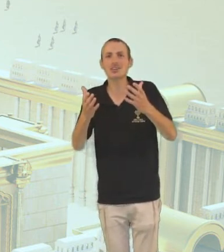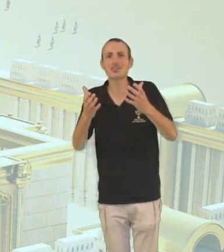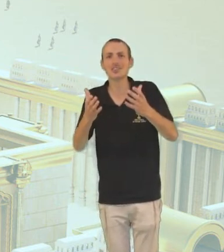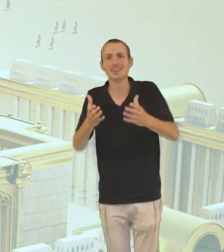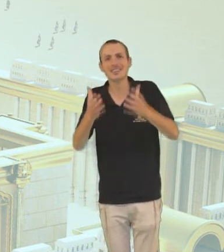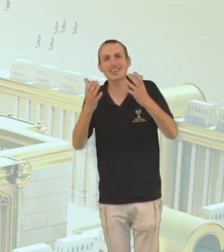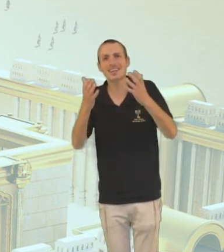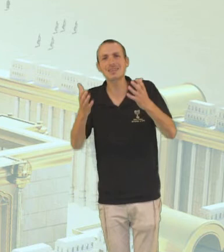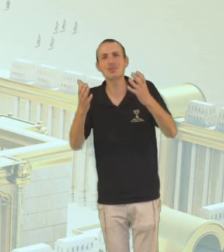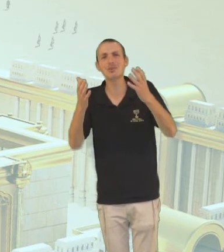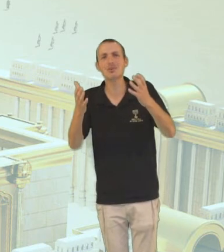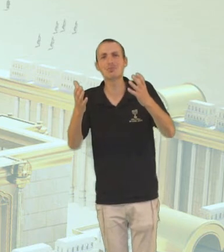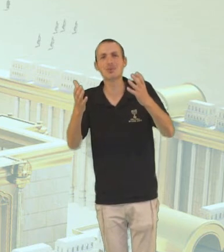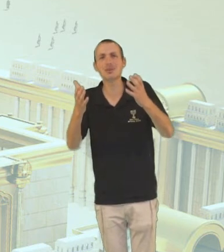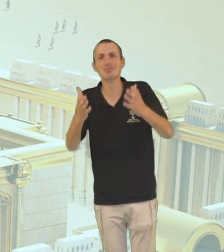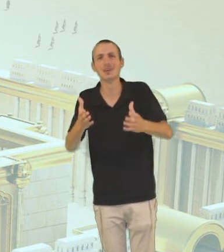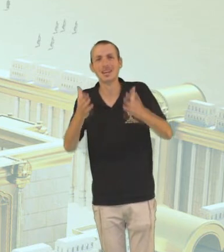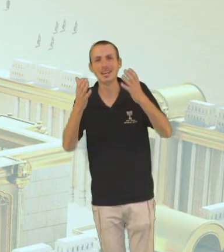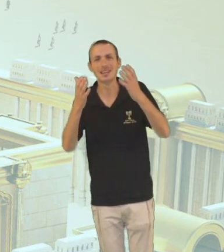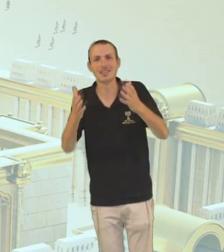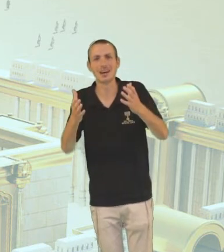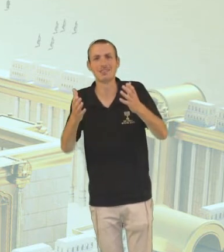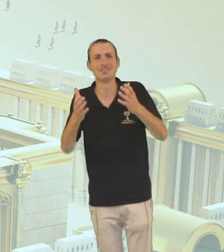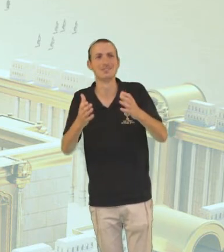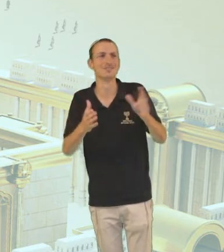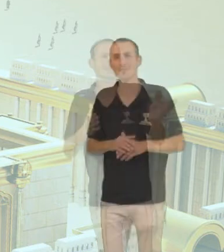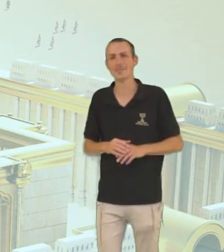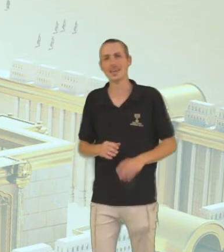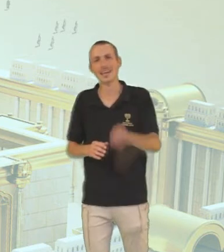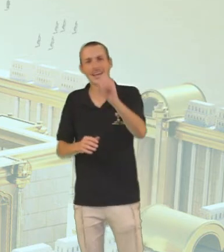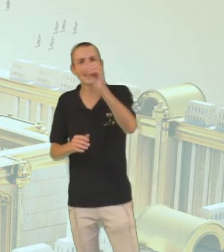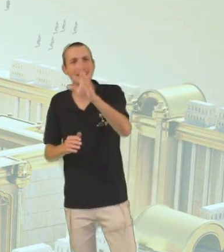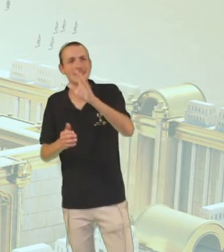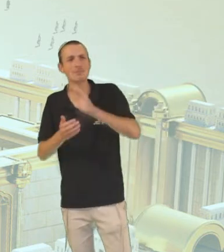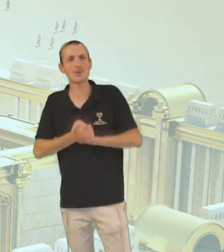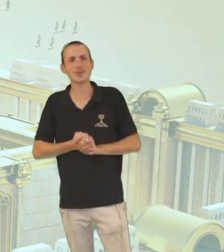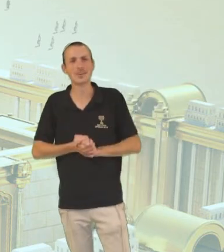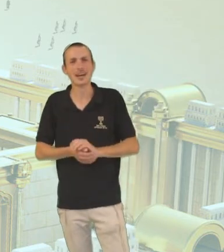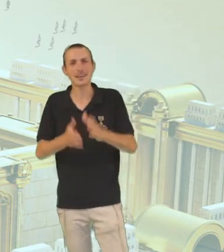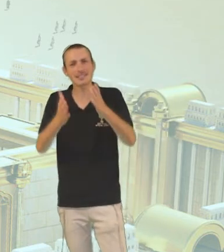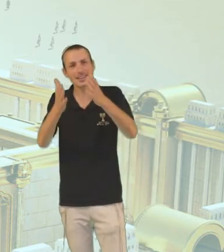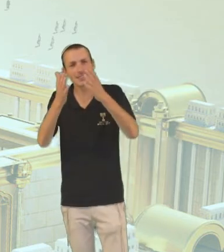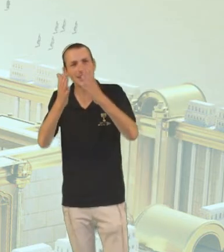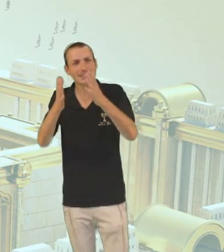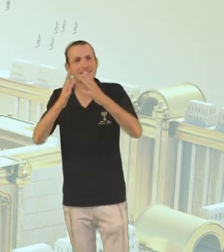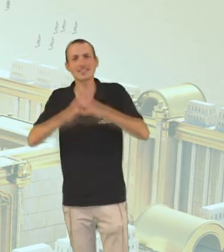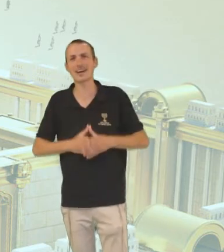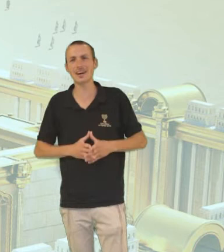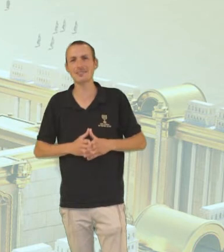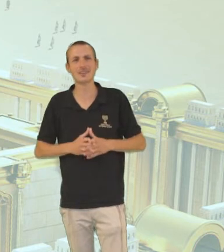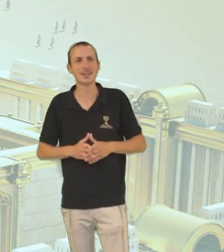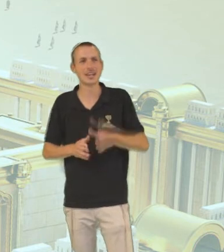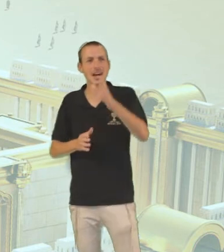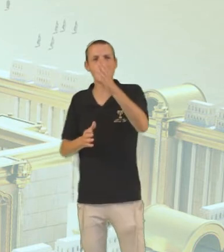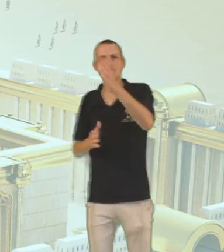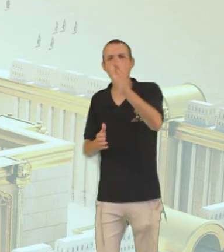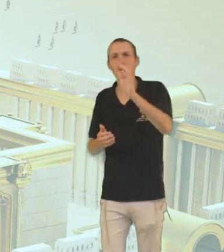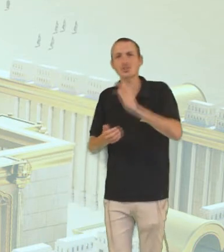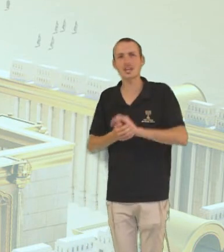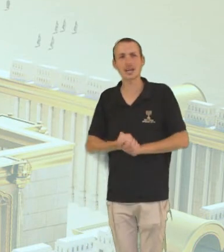הידות של הכלים של יום כיפורים לזהב. הלני אימו עשתה לברשת של זהב על פתחו של